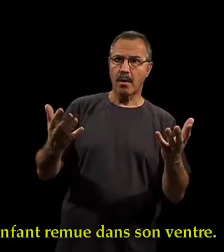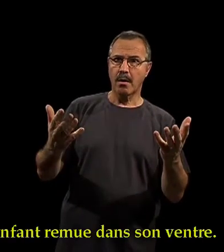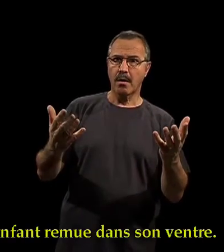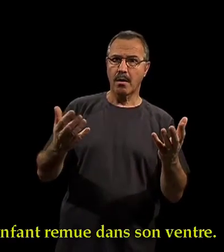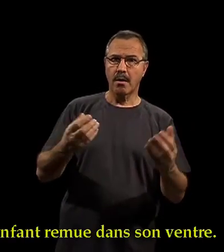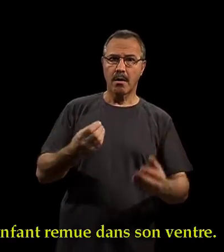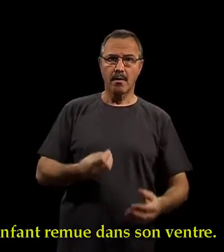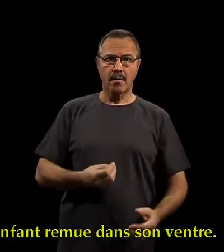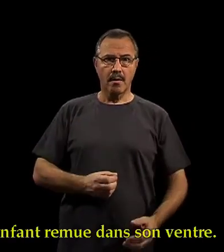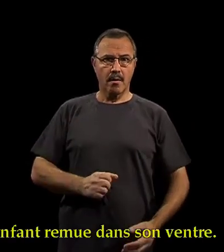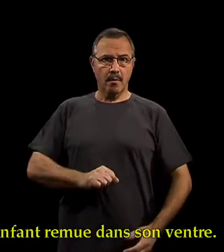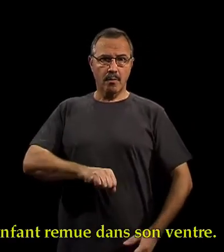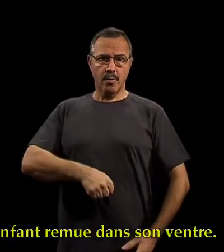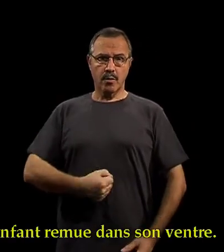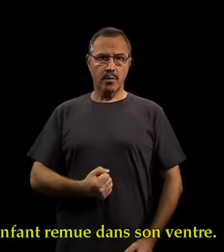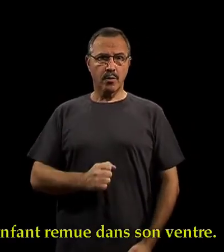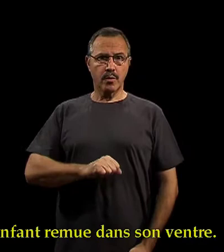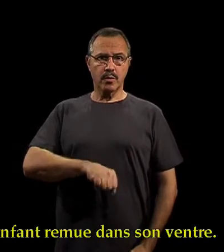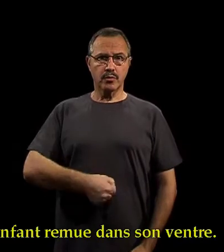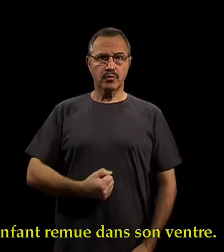l'enfant remue dans son ventre.